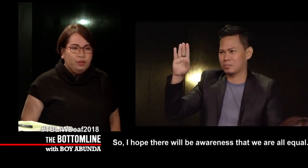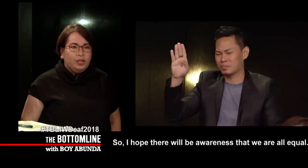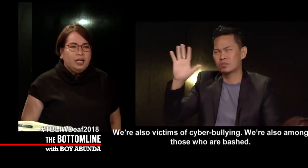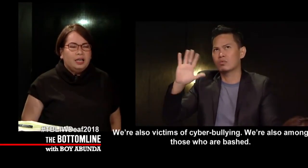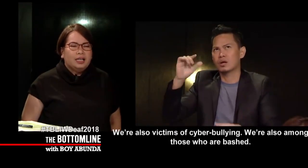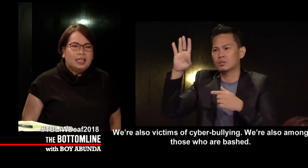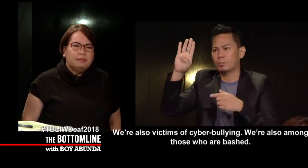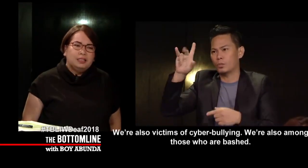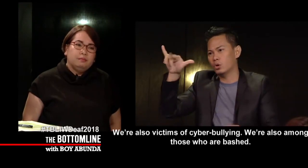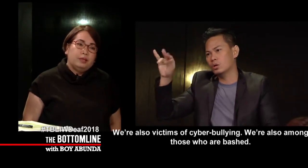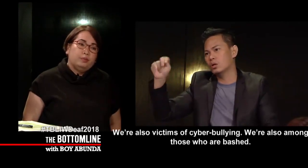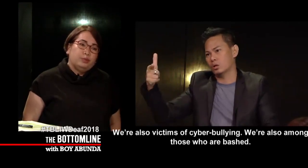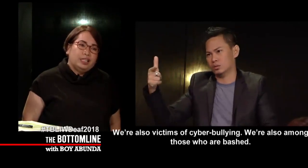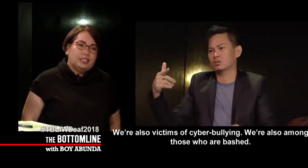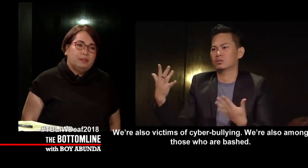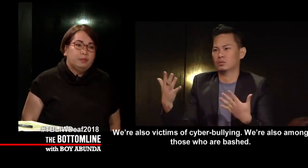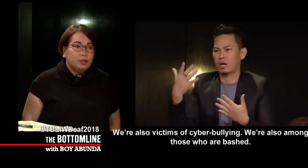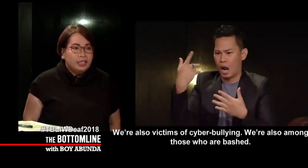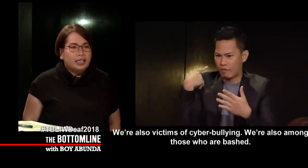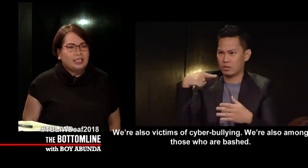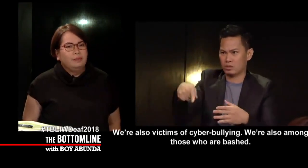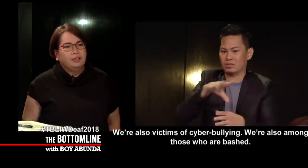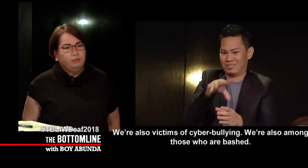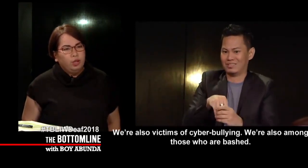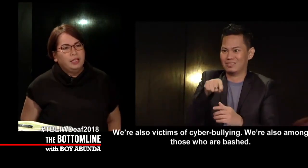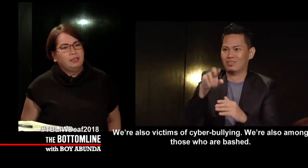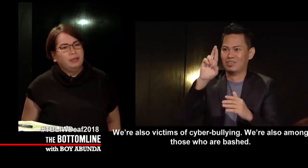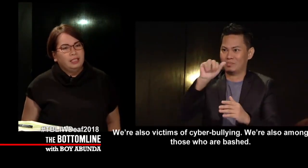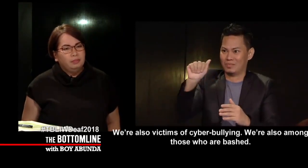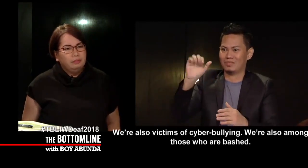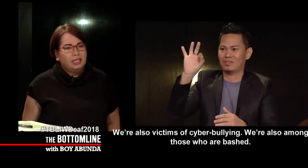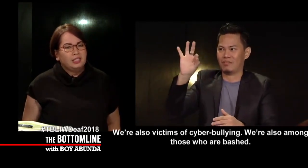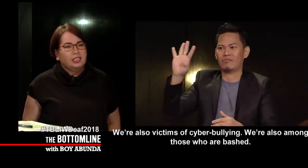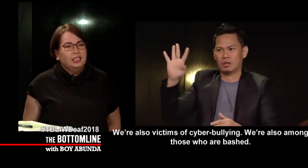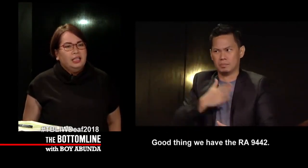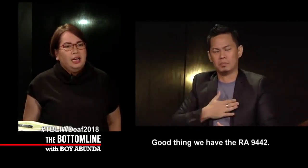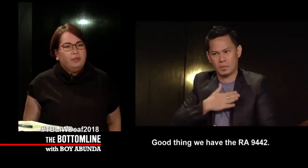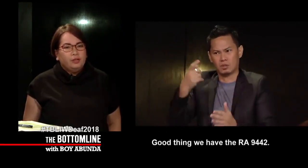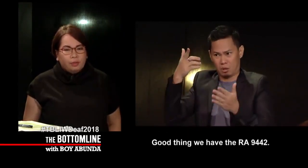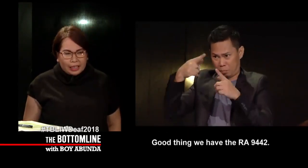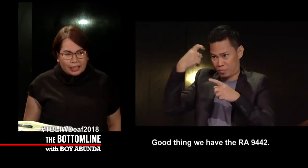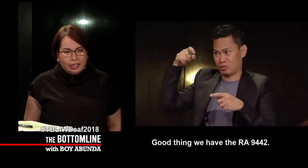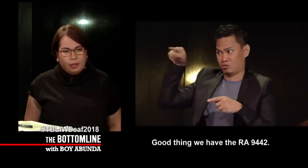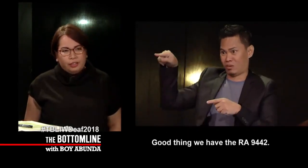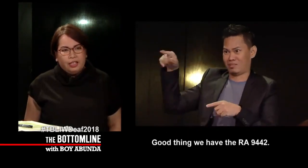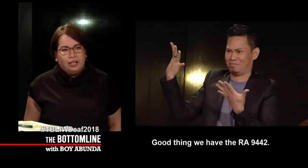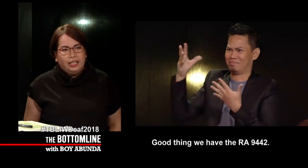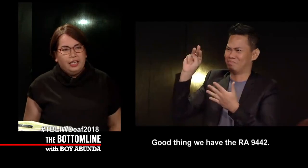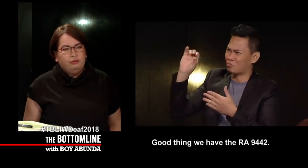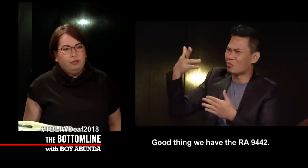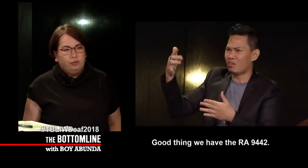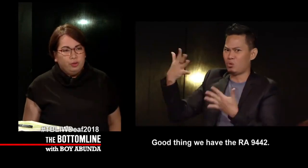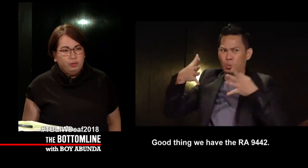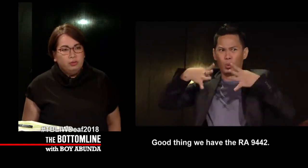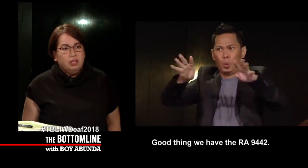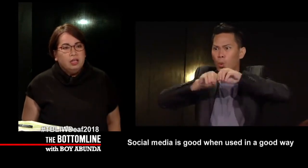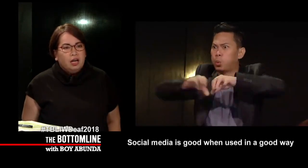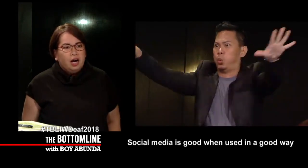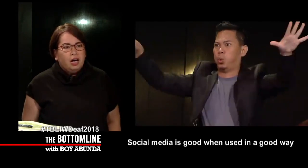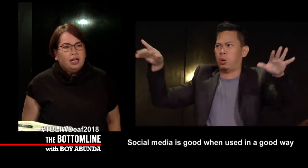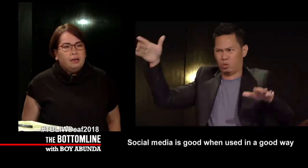tayo. Kasama din, meron po tayong cyberbullying, kasama din po kami yan sa mga nababash. Maganda at meron tayong RA